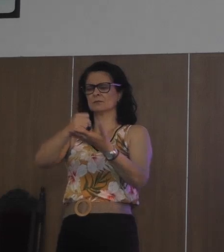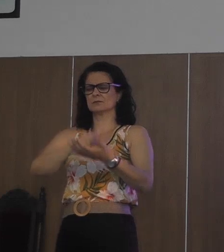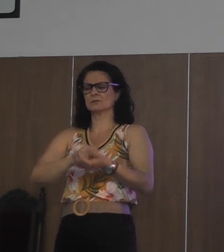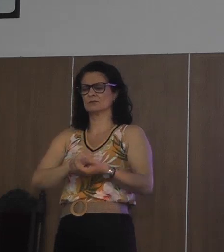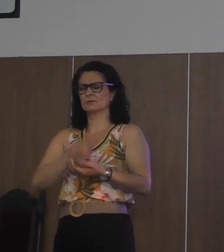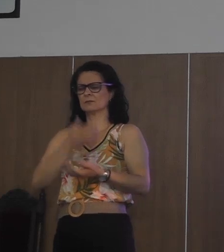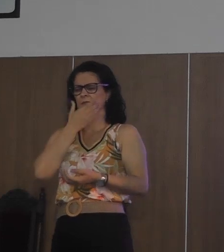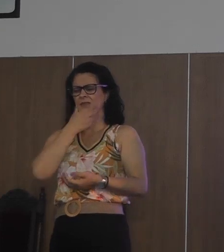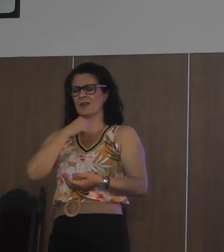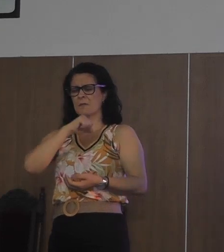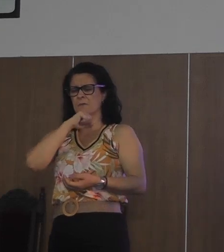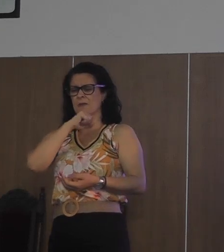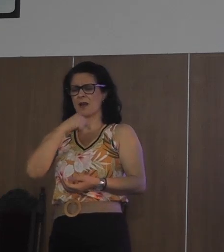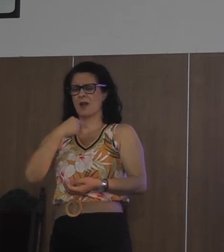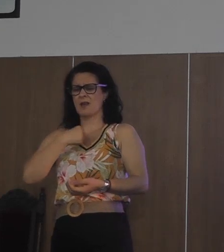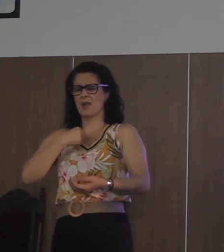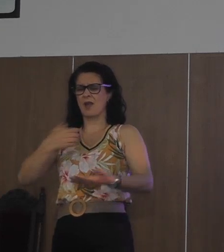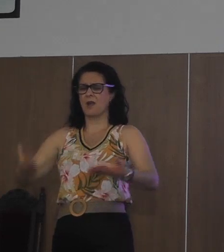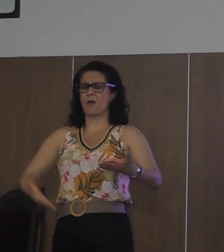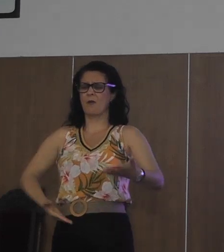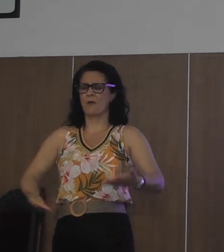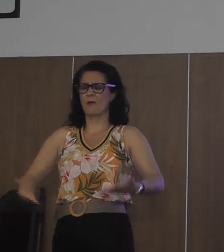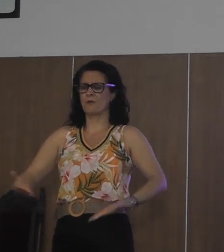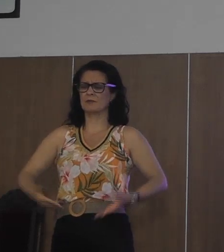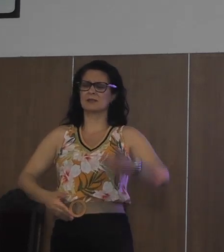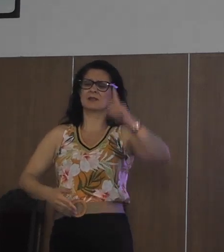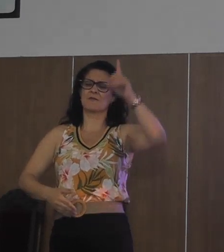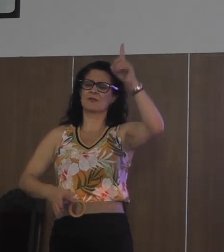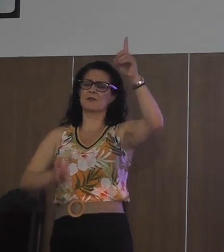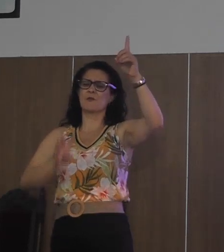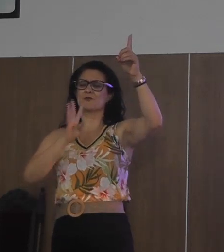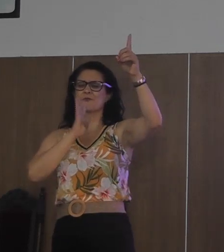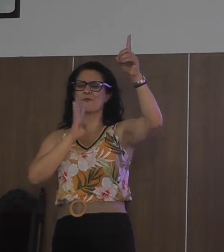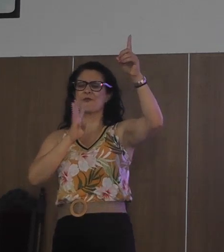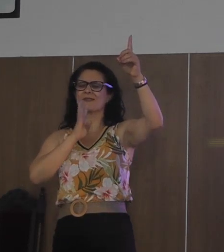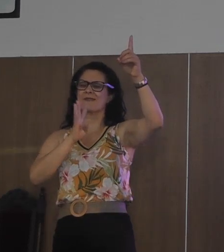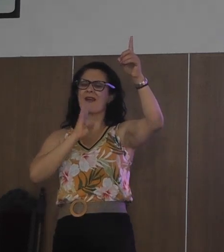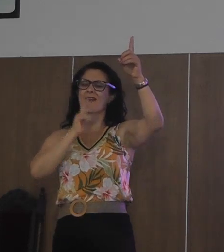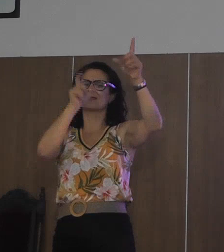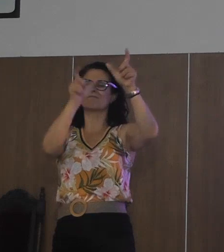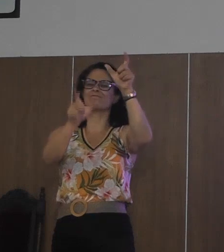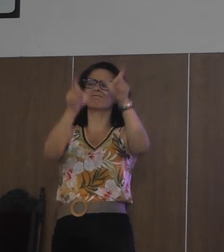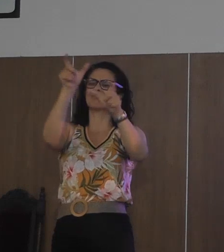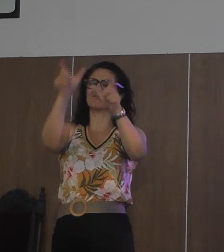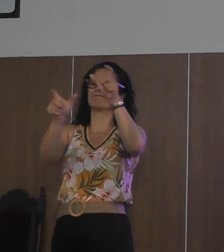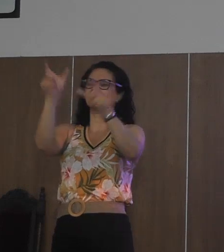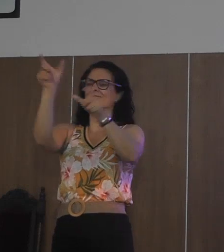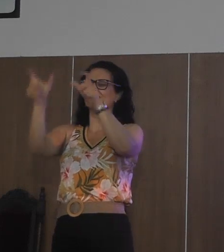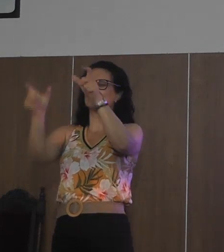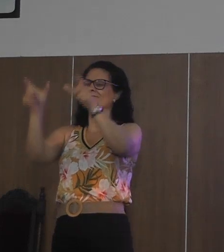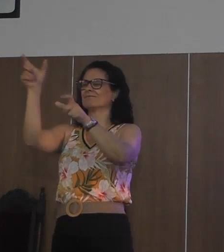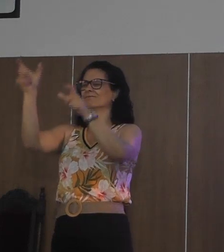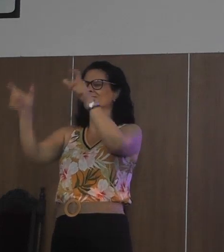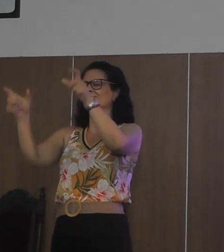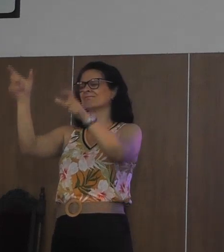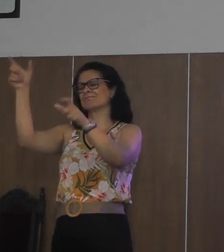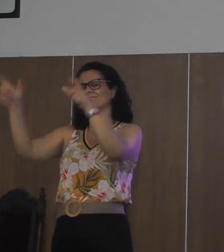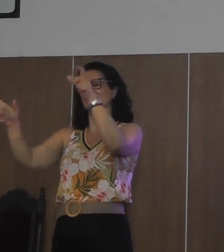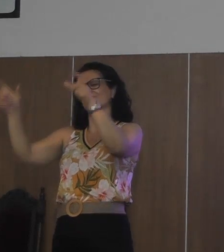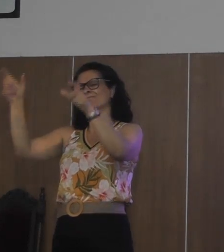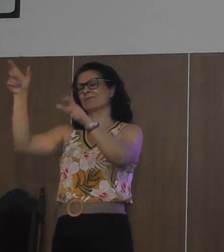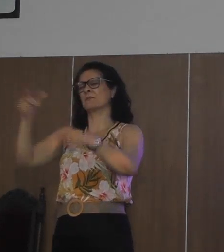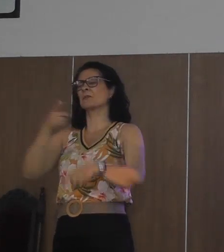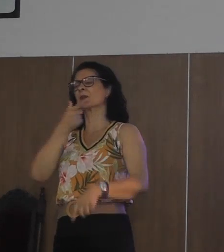Pai, eu sirvo a um Deus que conhece cada pessoa no seu individual. Esse pai de família que tem que honrar